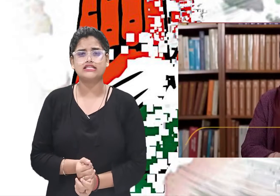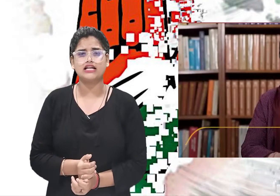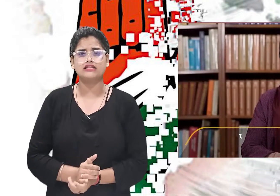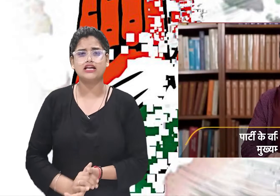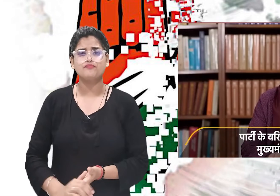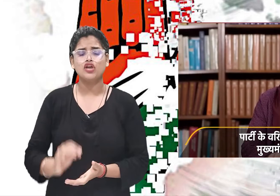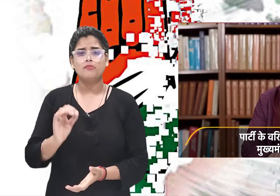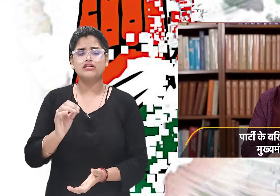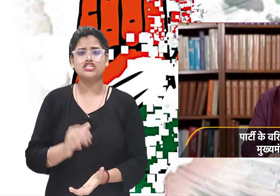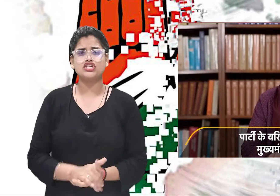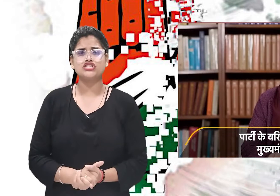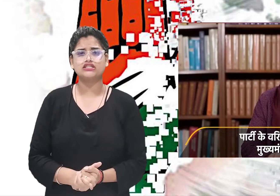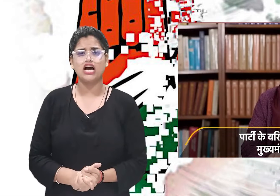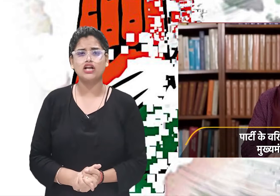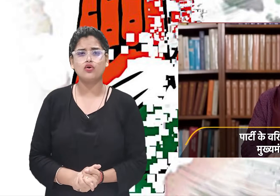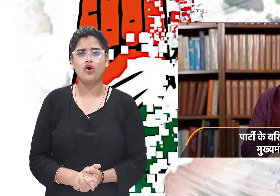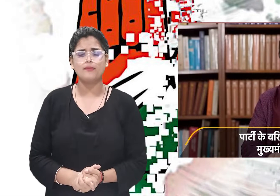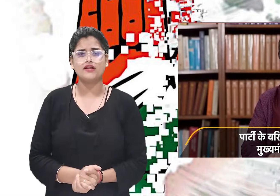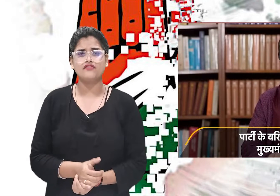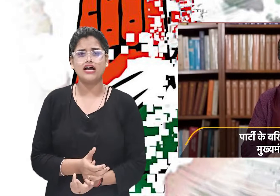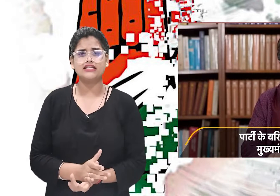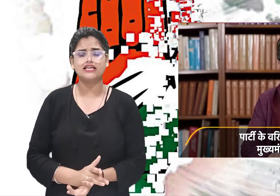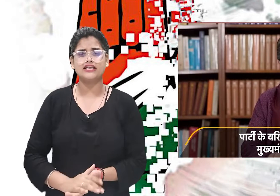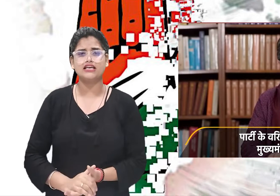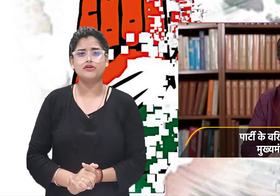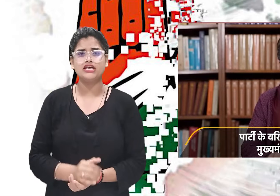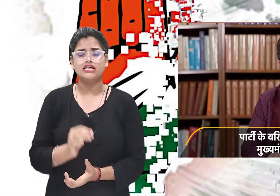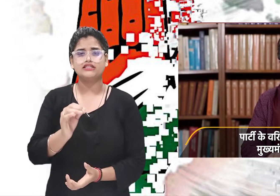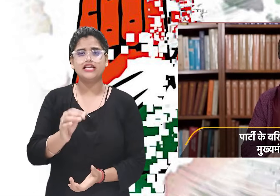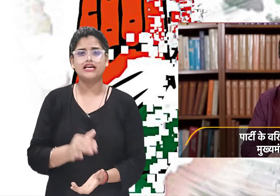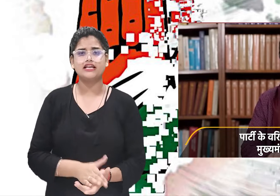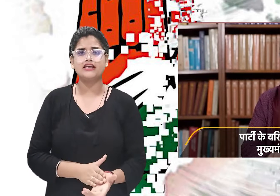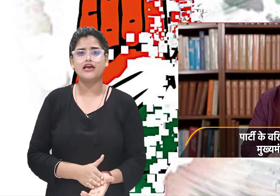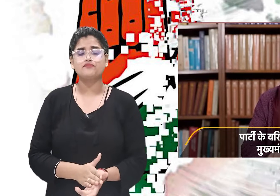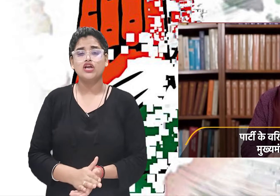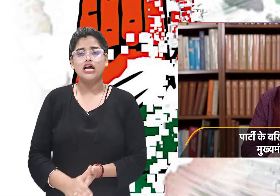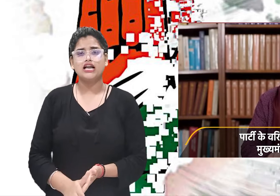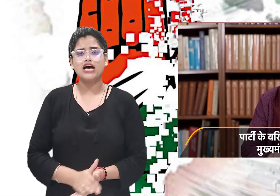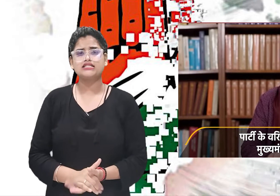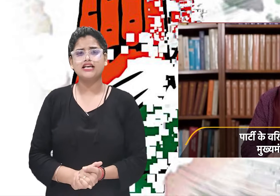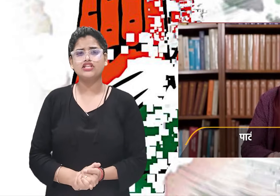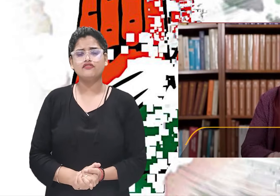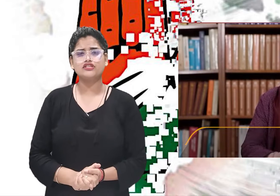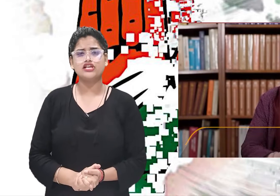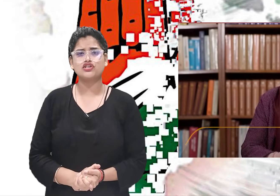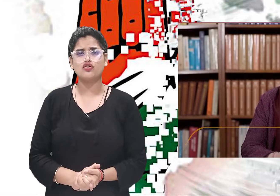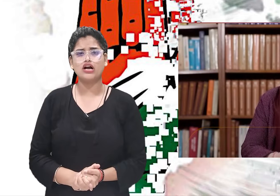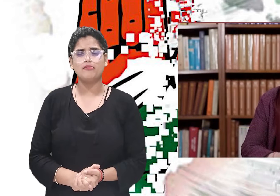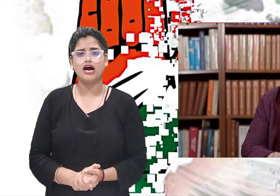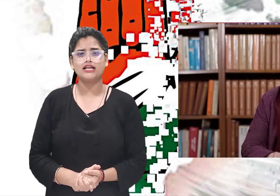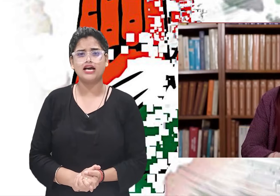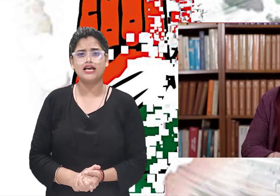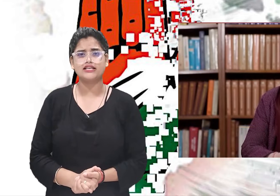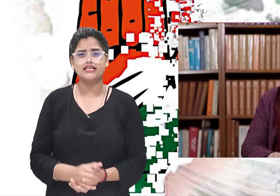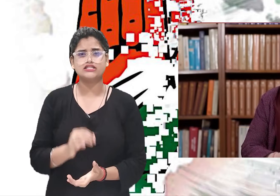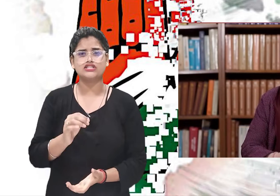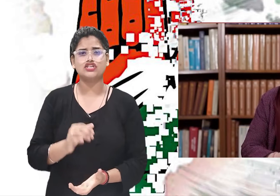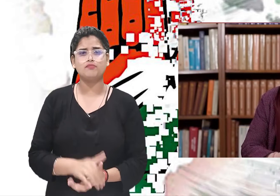के अंदर मची खिताब को अपने फायदे के लिए भी देख रही है राजनीतिक विश्लेषकों का मानना है की सचिन